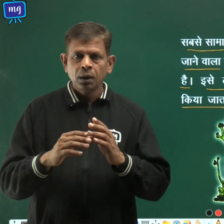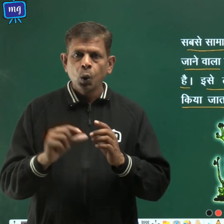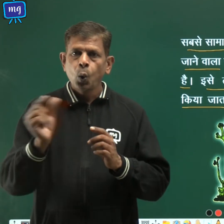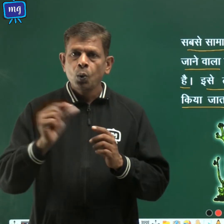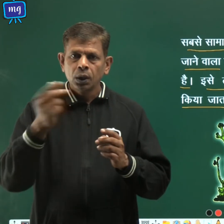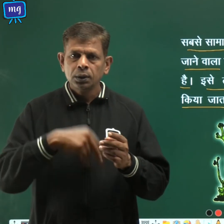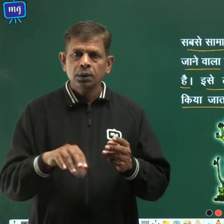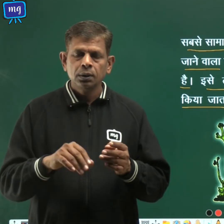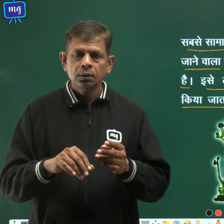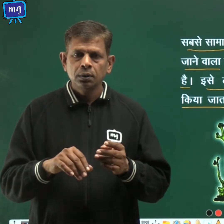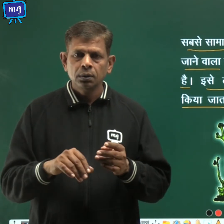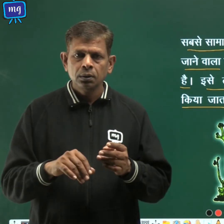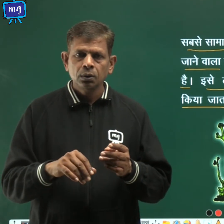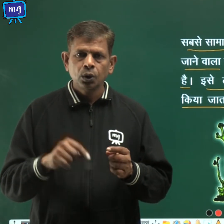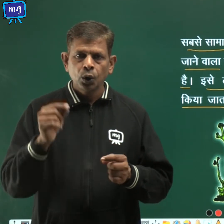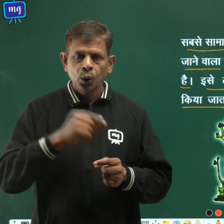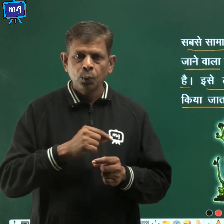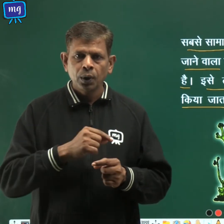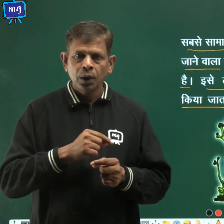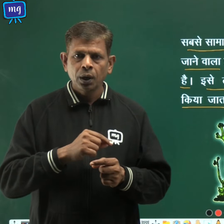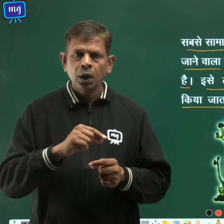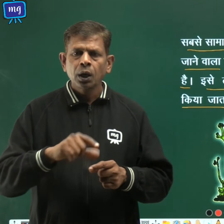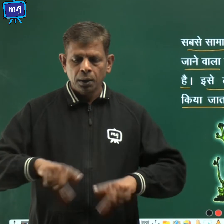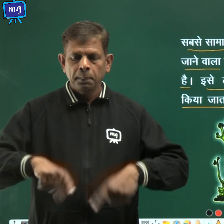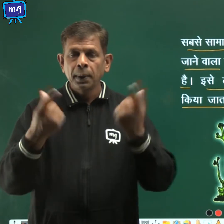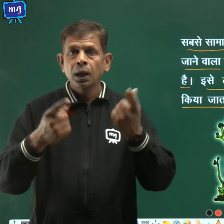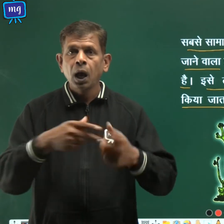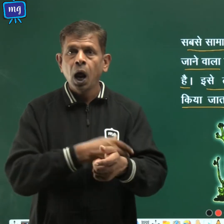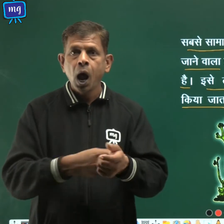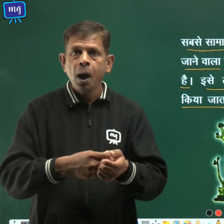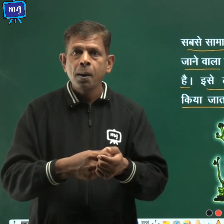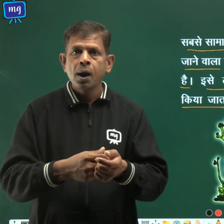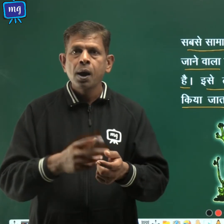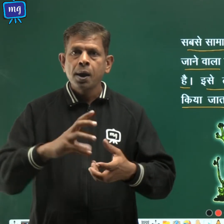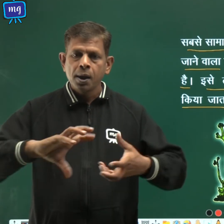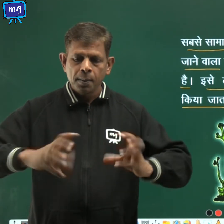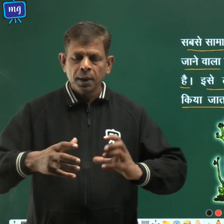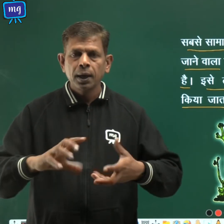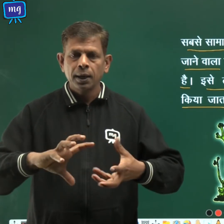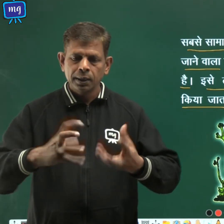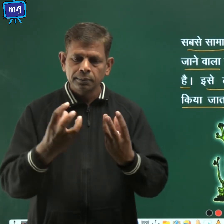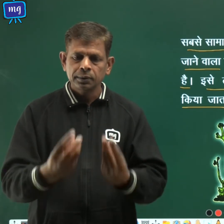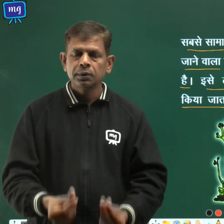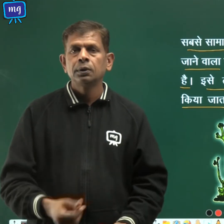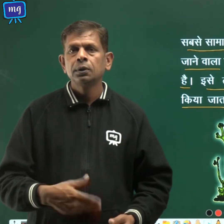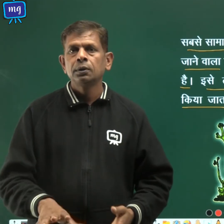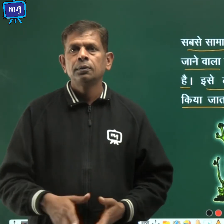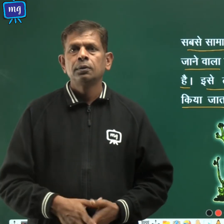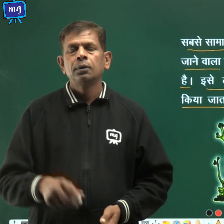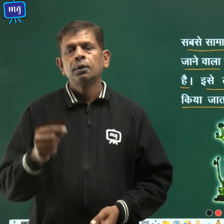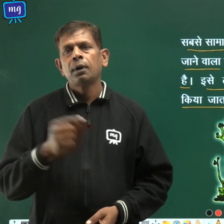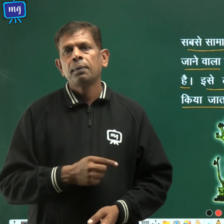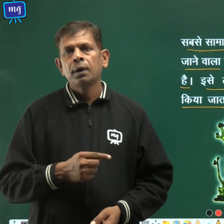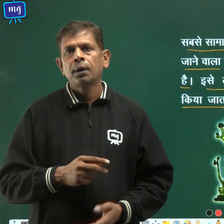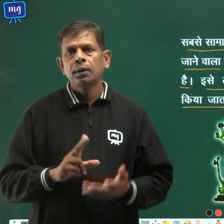उपयोग करते हैं वो लाइकेन से निष्कर्षित किया जाता है। ये भी